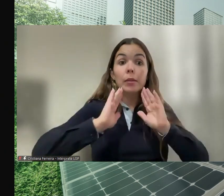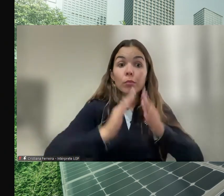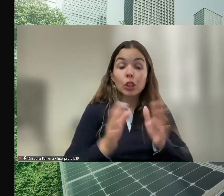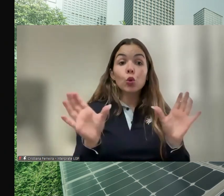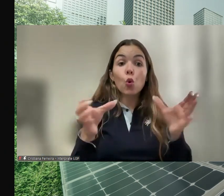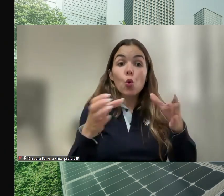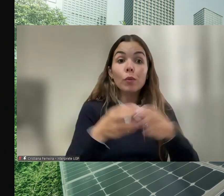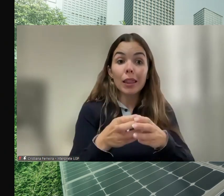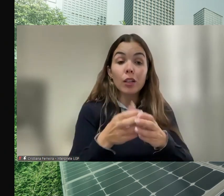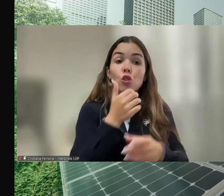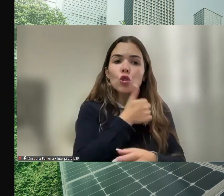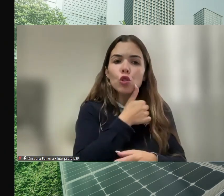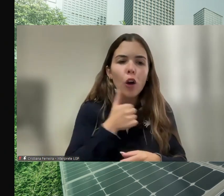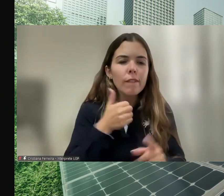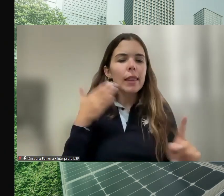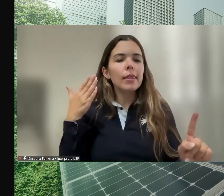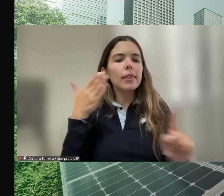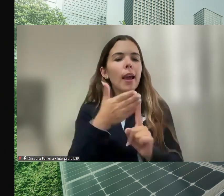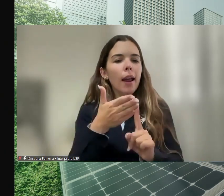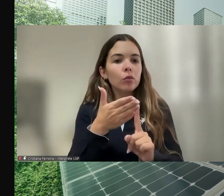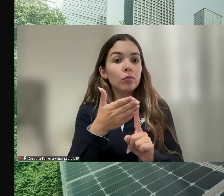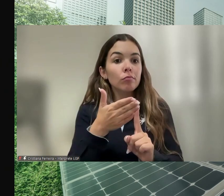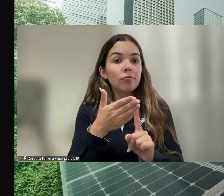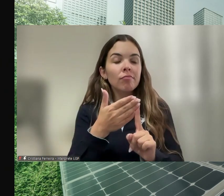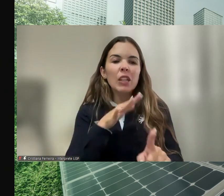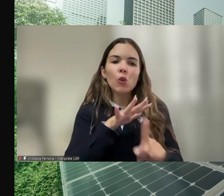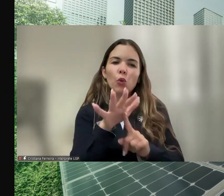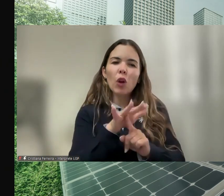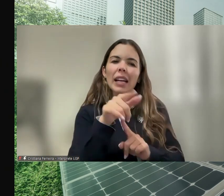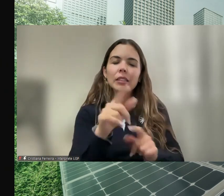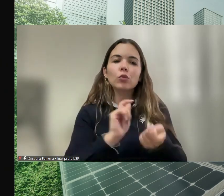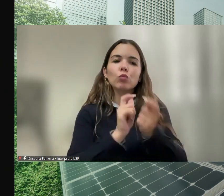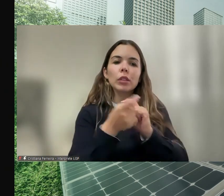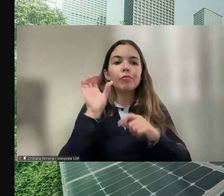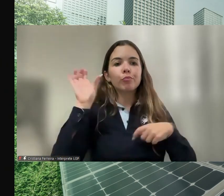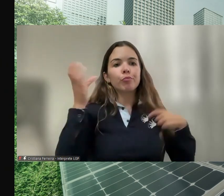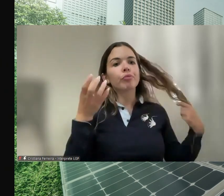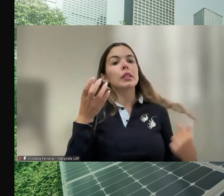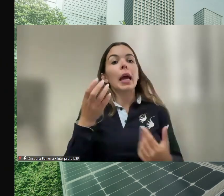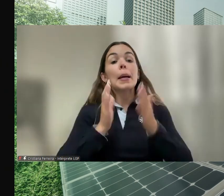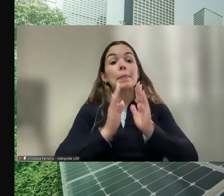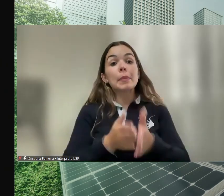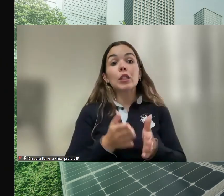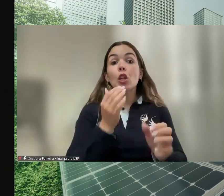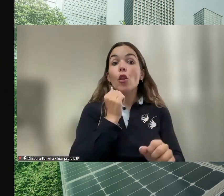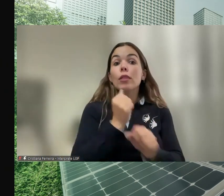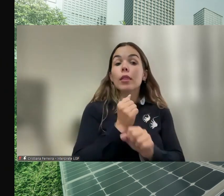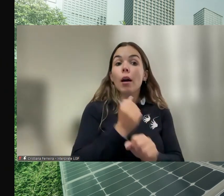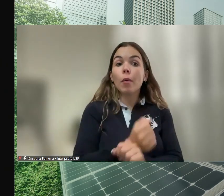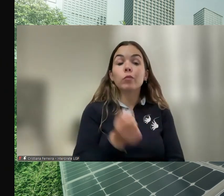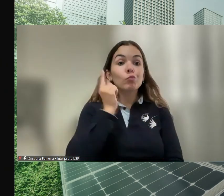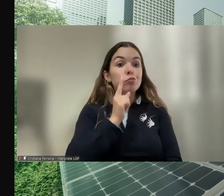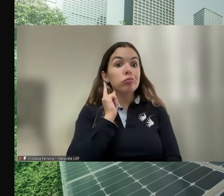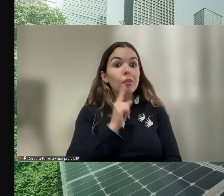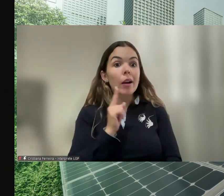comunidades que sofrem diretamente os impactos das alterações climáticas a ter um papel fundamental